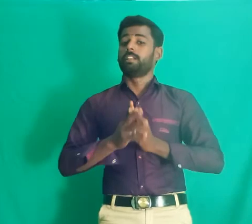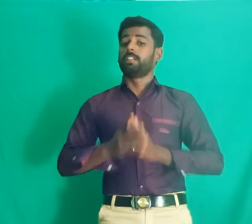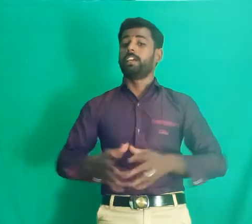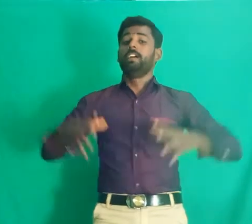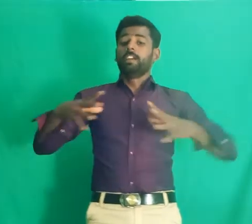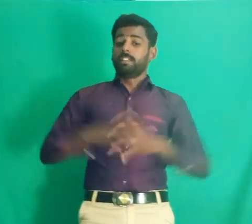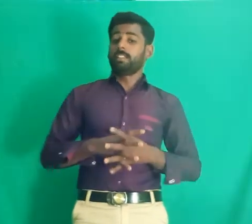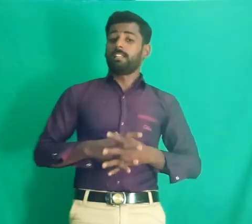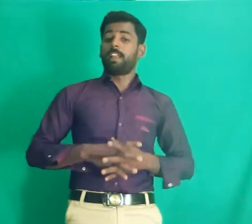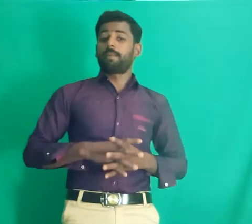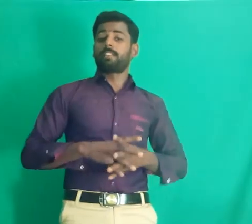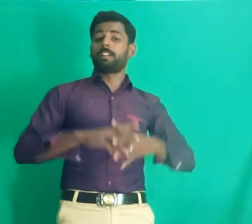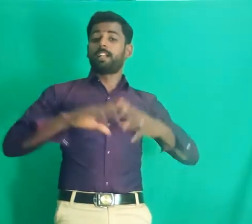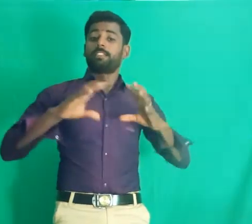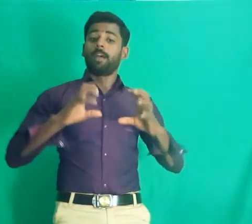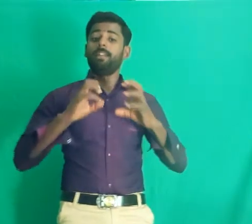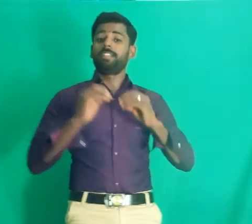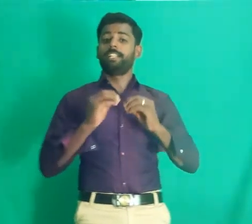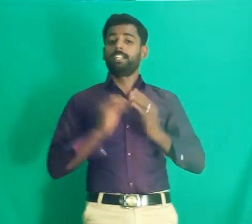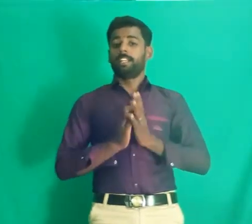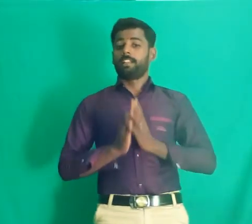―zu என்ன lesson inglis Title Kenn